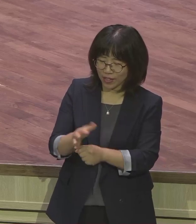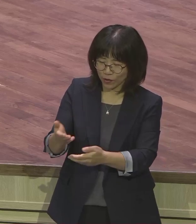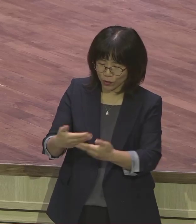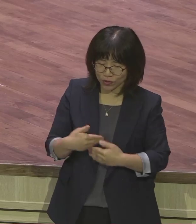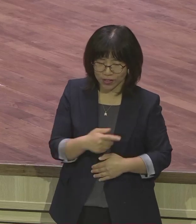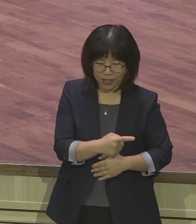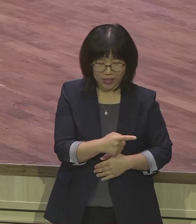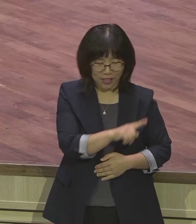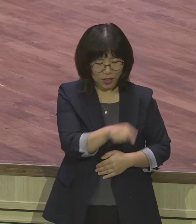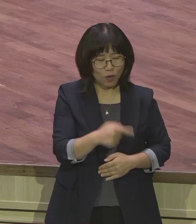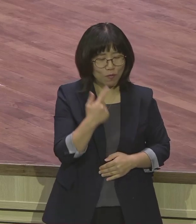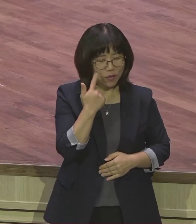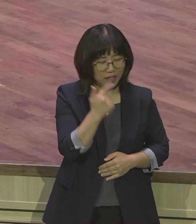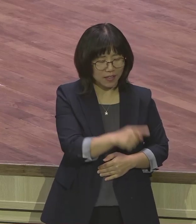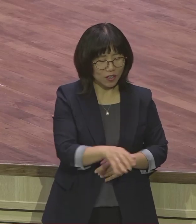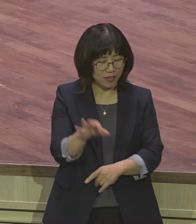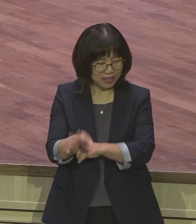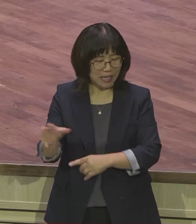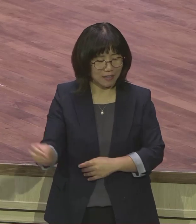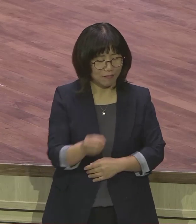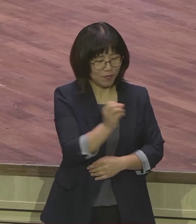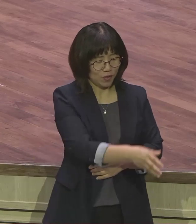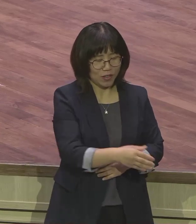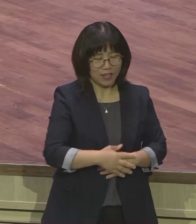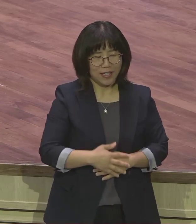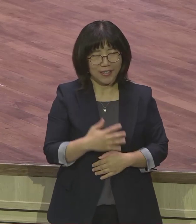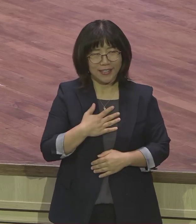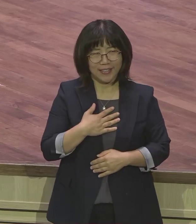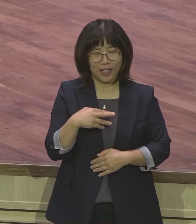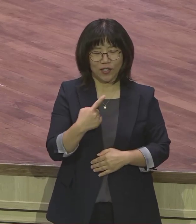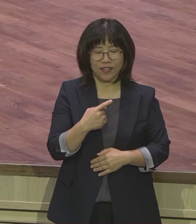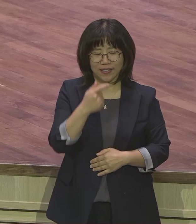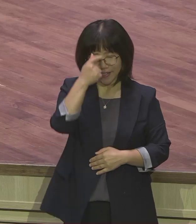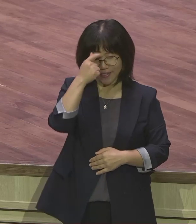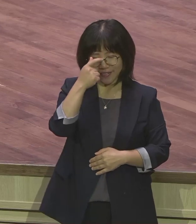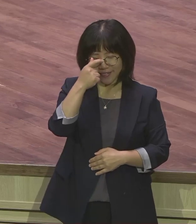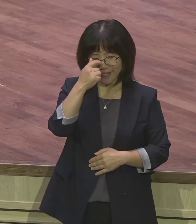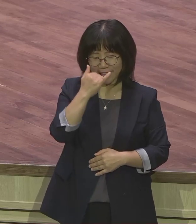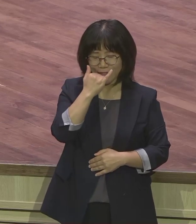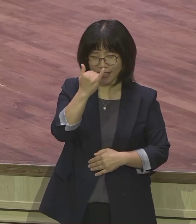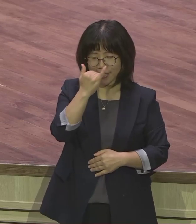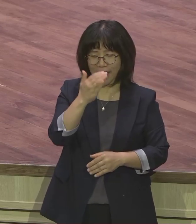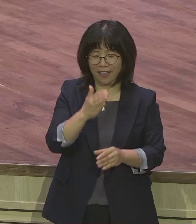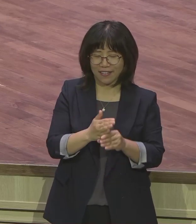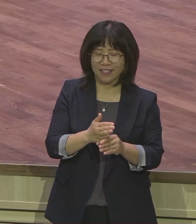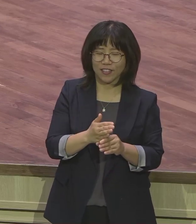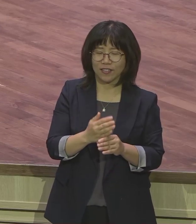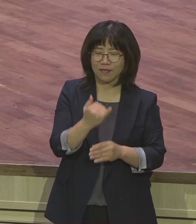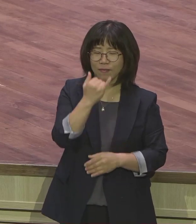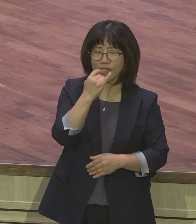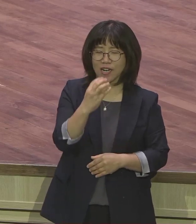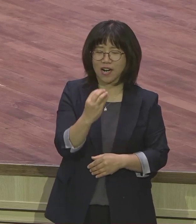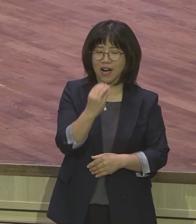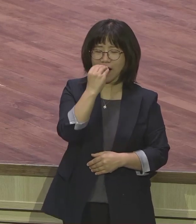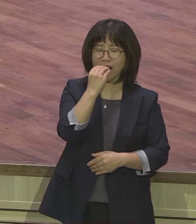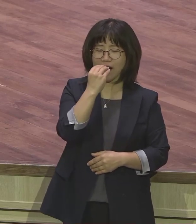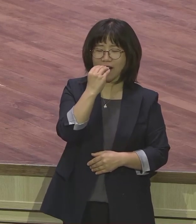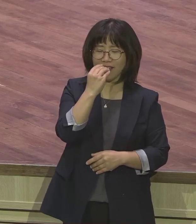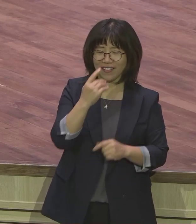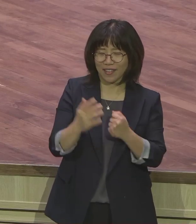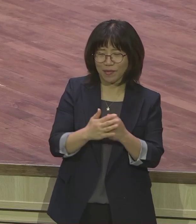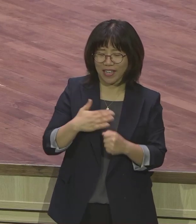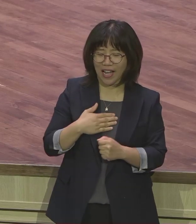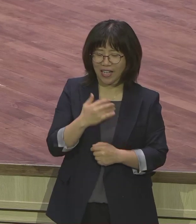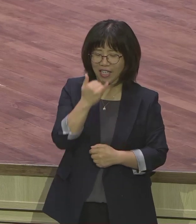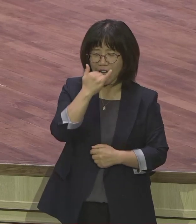할 거니까 할 수 없이 내가 하하하하 해가 나도 갖고 왔어 그러니까 자다가 죽을 일은 없을 것 같은